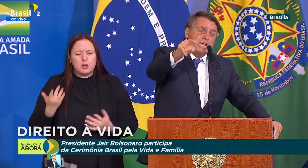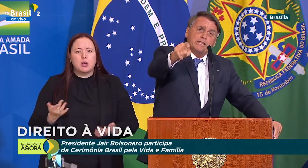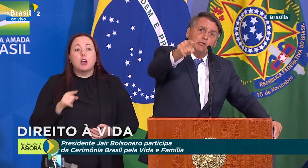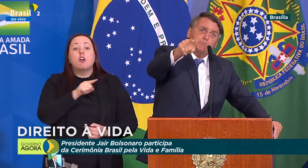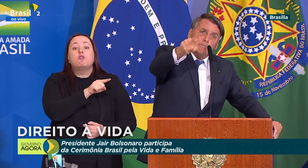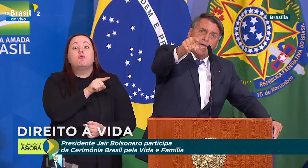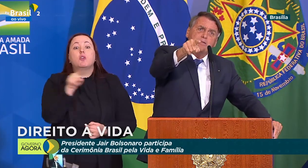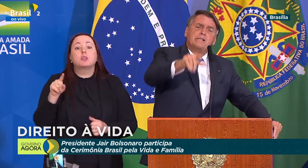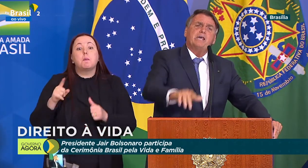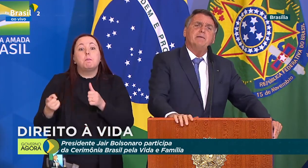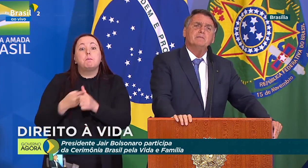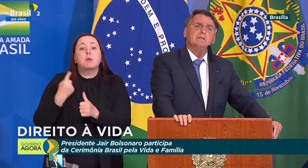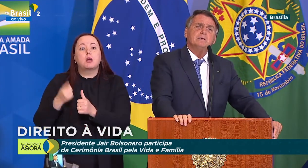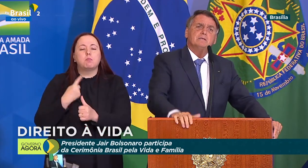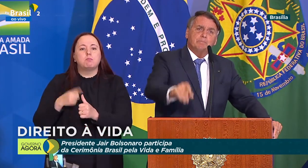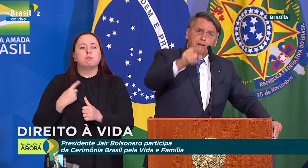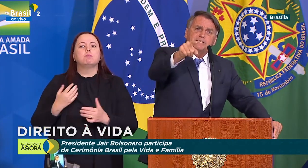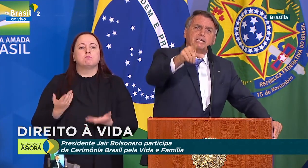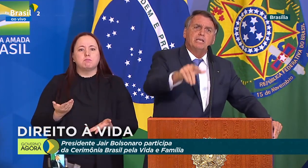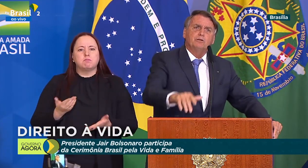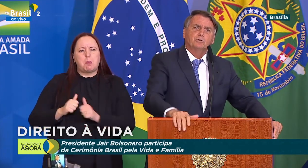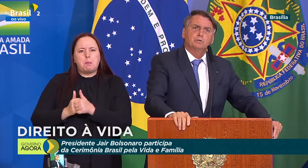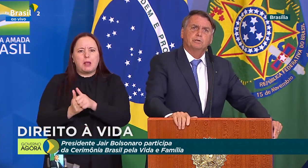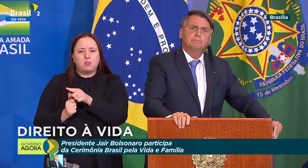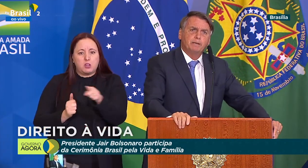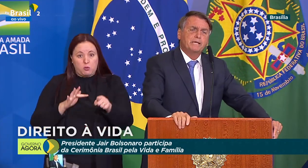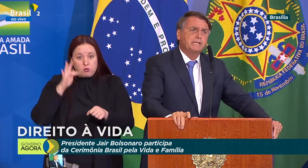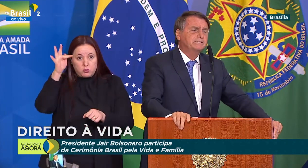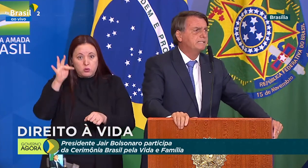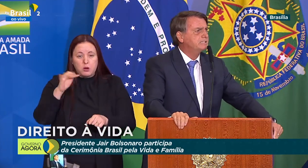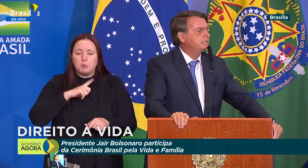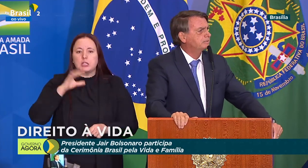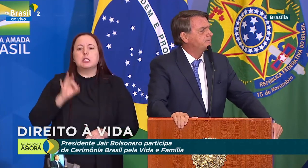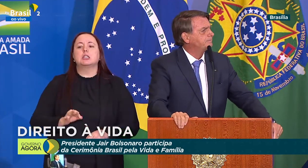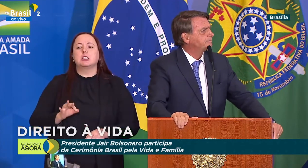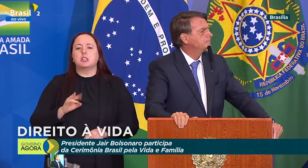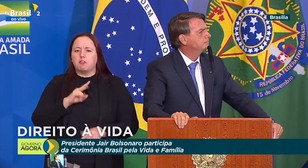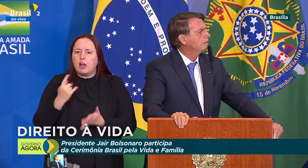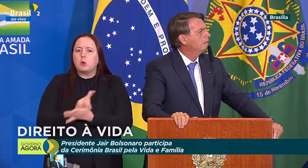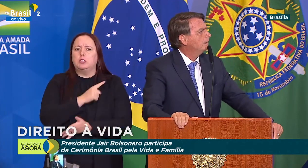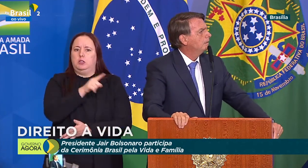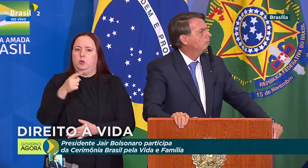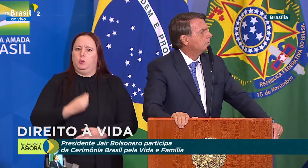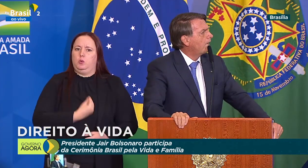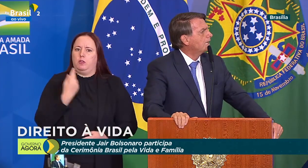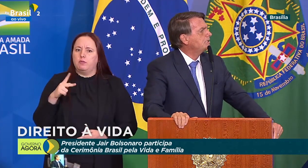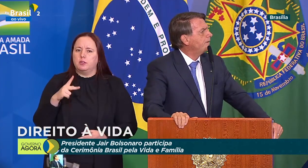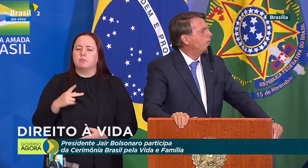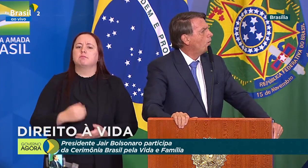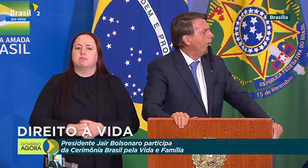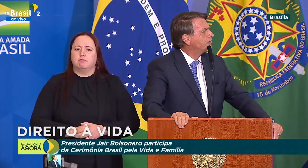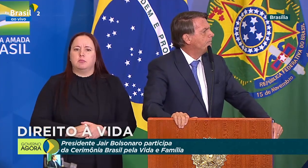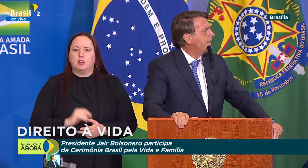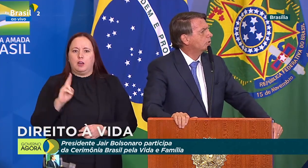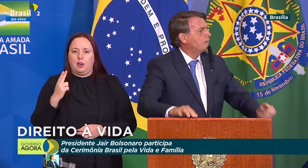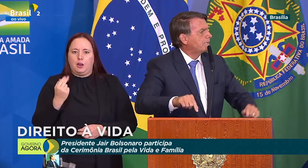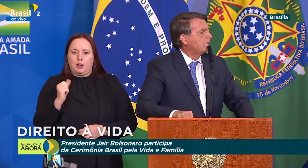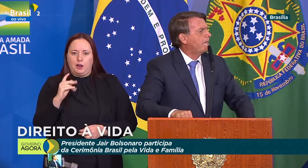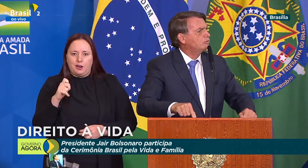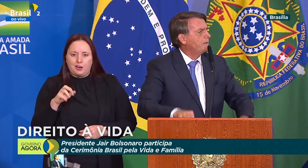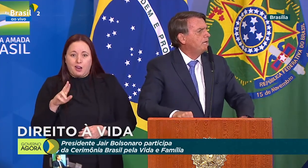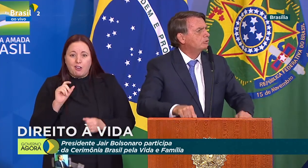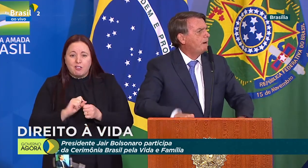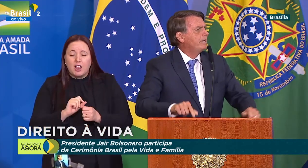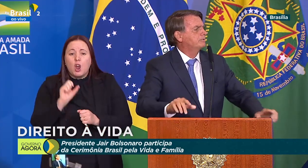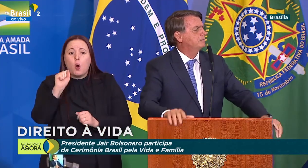e vocês serão os primeiros a ser perseguido futuro pode ter certeza disso a usar que tiveram oito